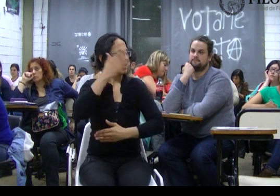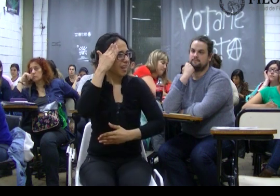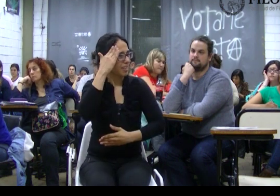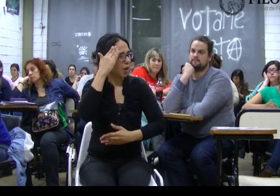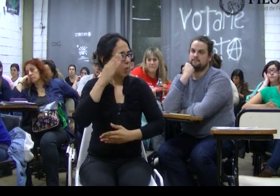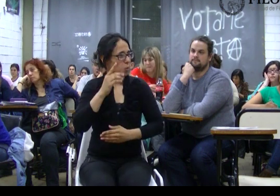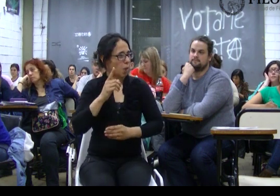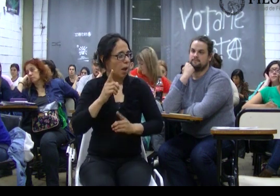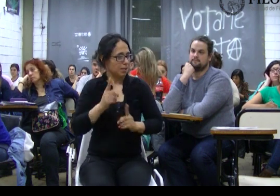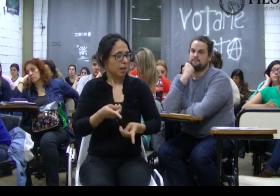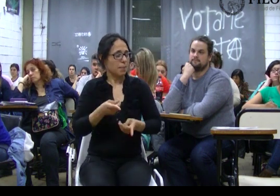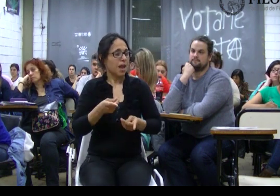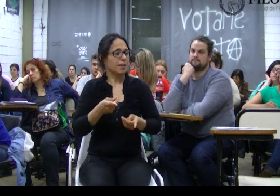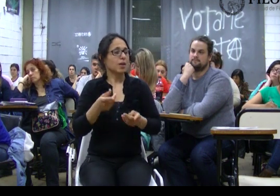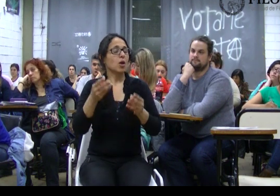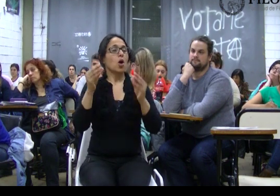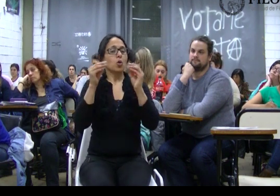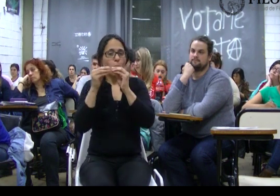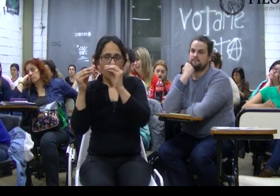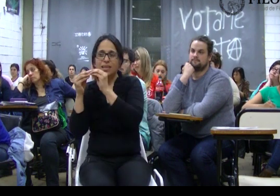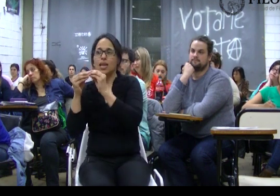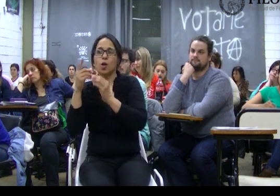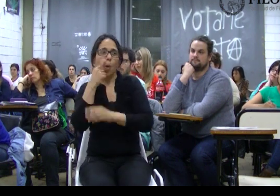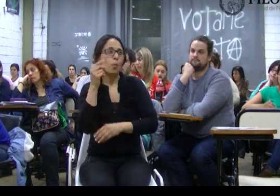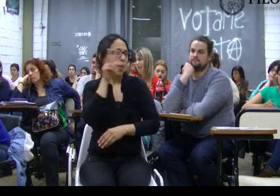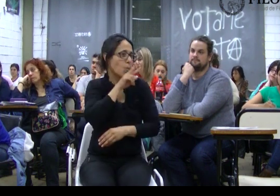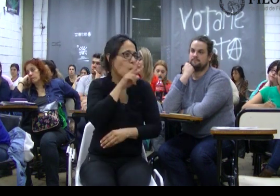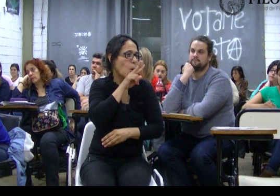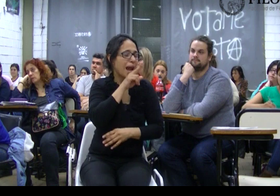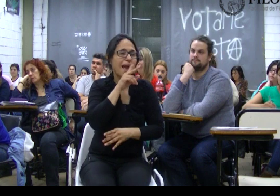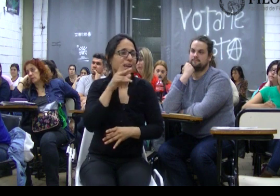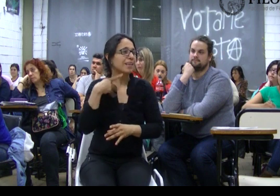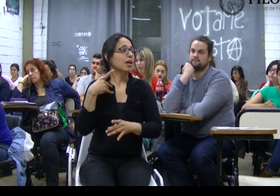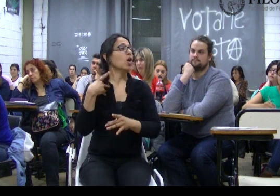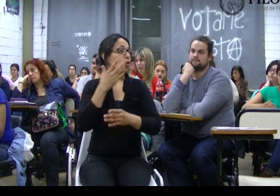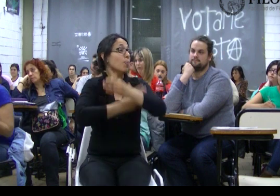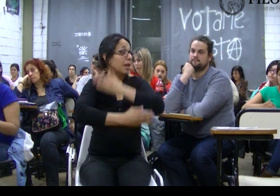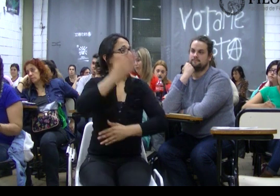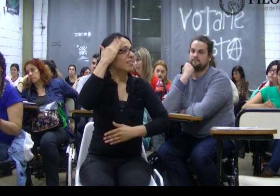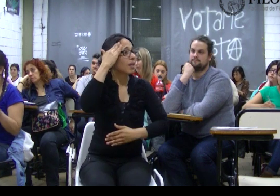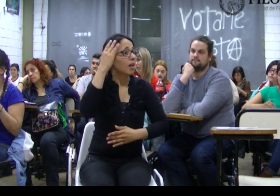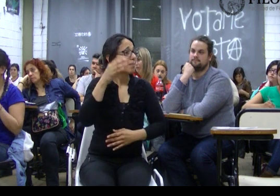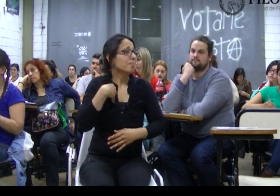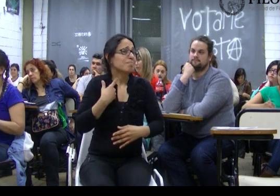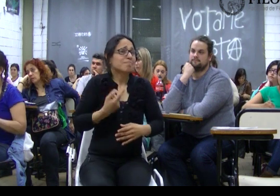propias compañeras y compañeros con discapacidad intelectual casi nunca están ni siquiera en estos espacios.